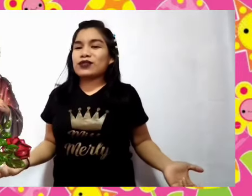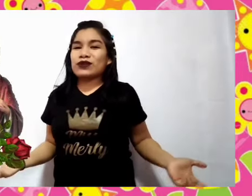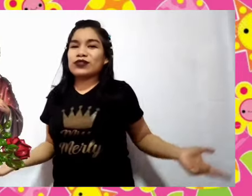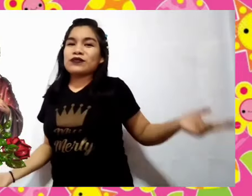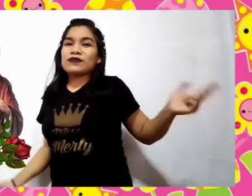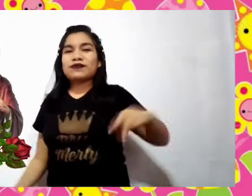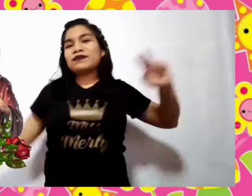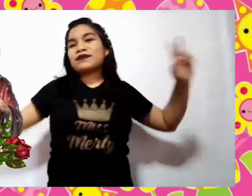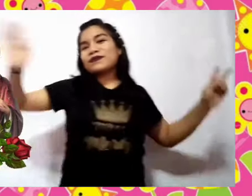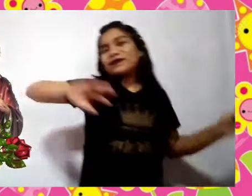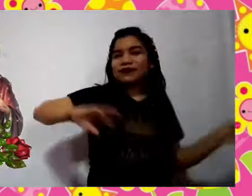Jesús.